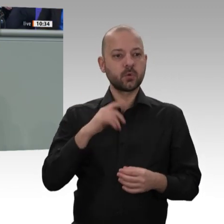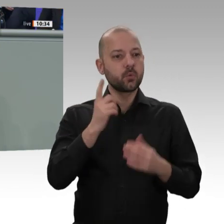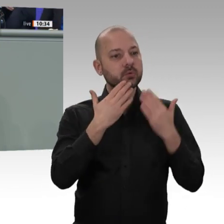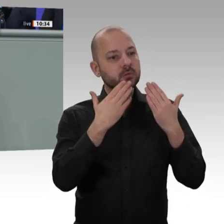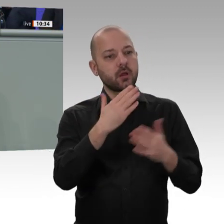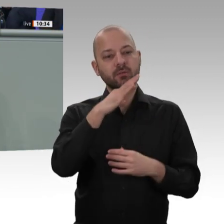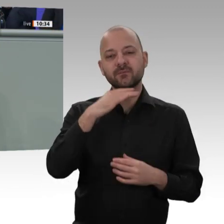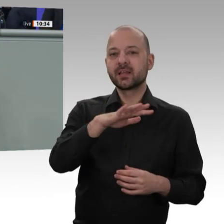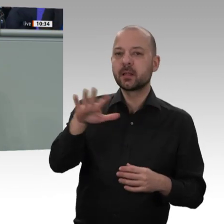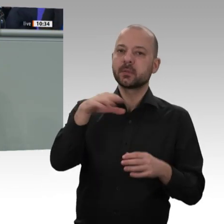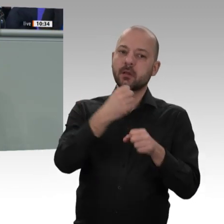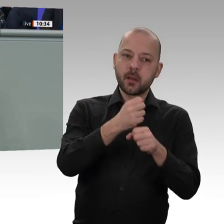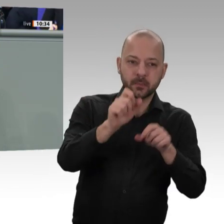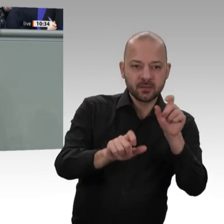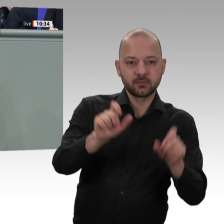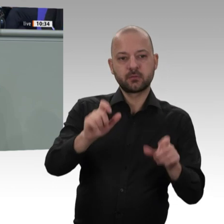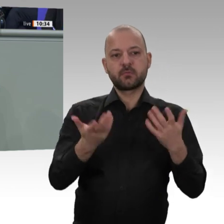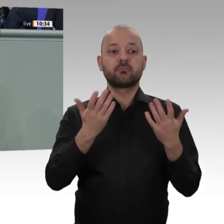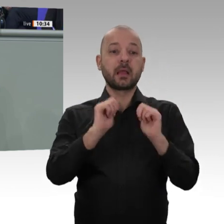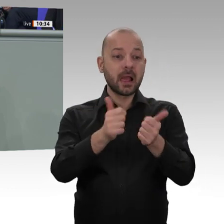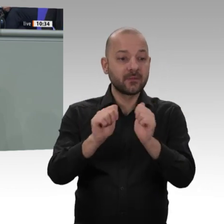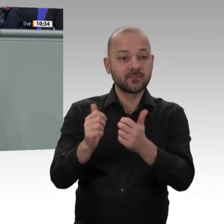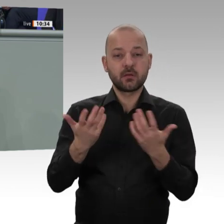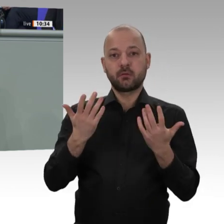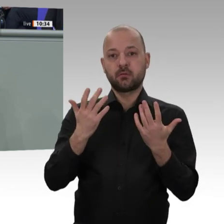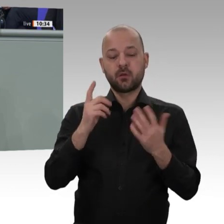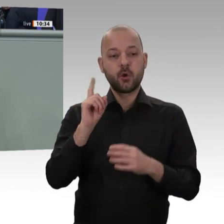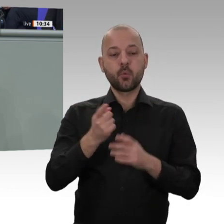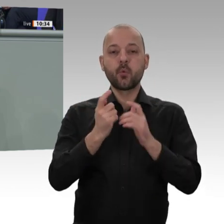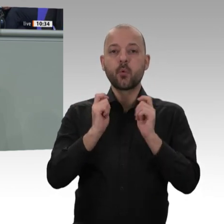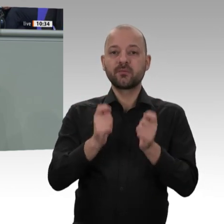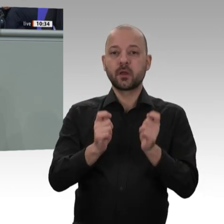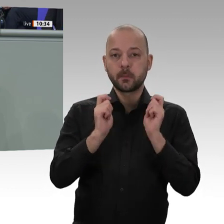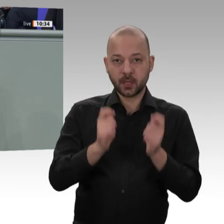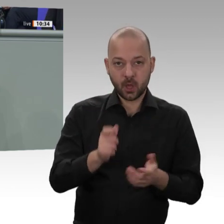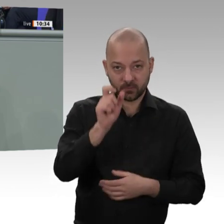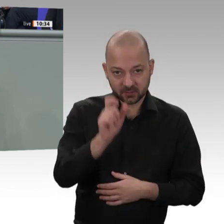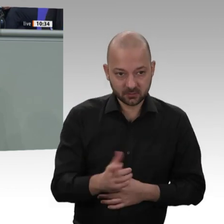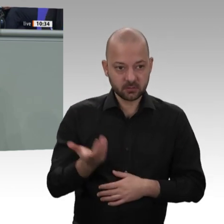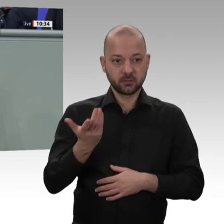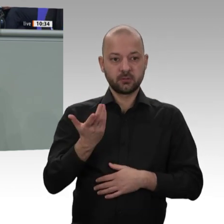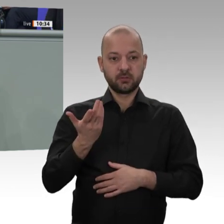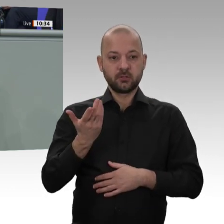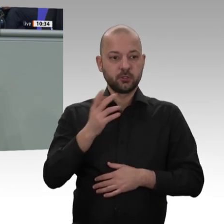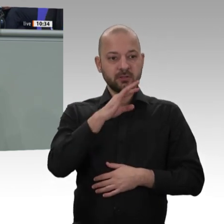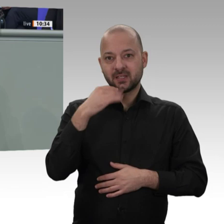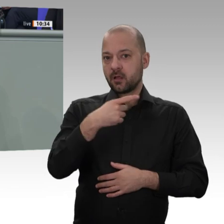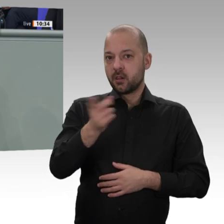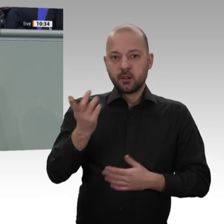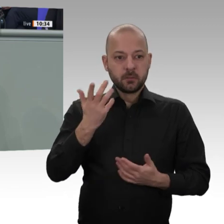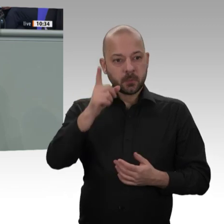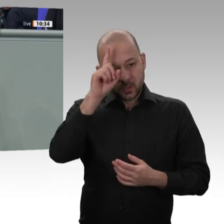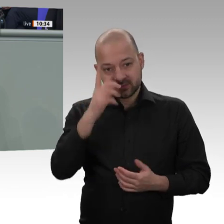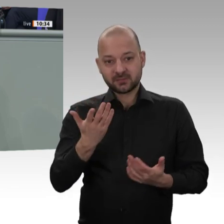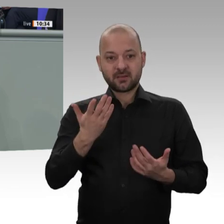der Rettungsdienste, der Feuerwehr, den Ärzten im Krankenhaus, alle, die am 19. Februar vor Ort waren. Ihnen